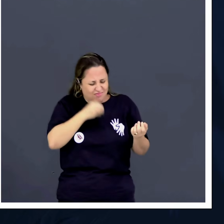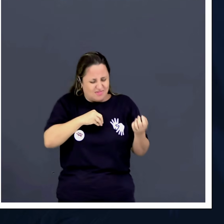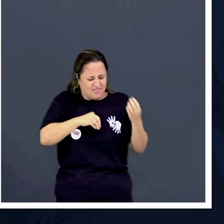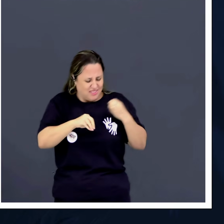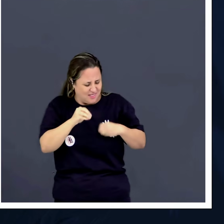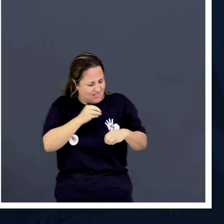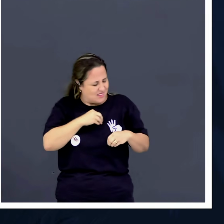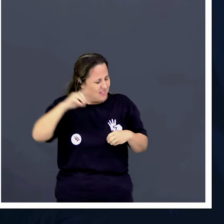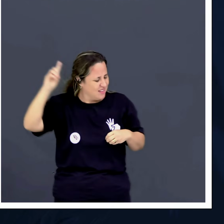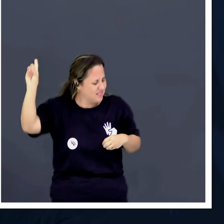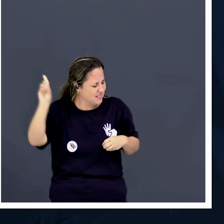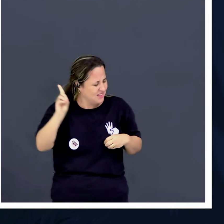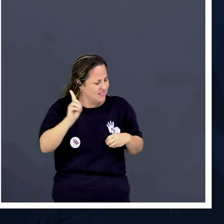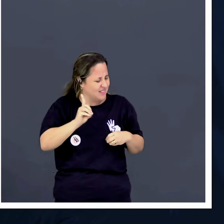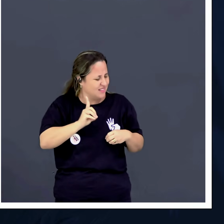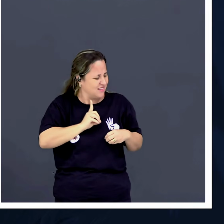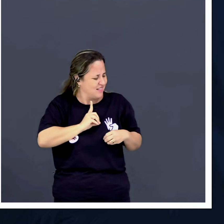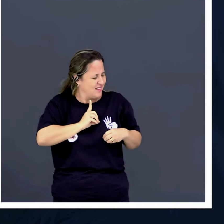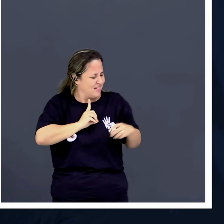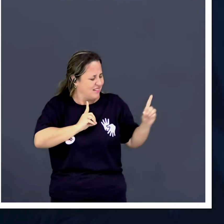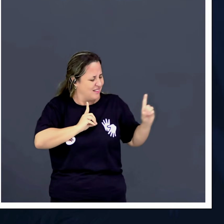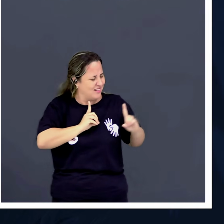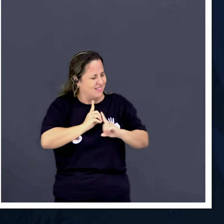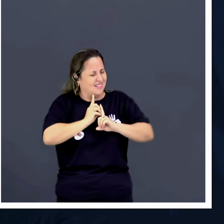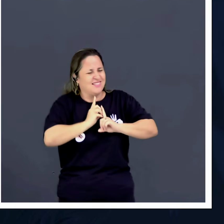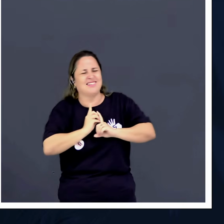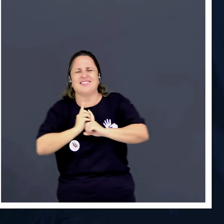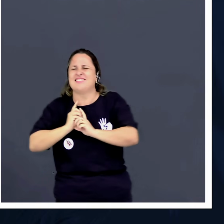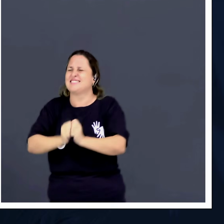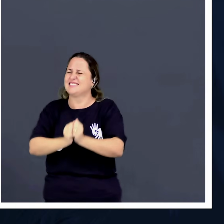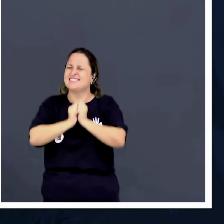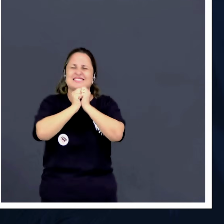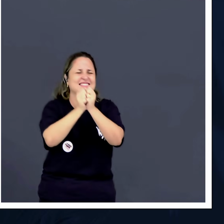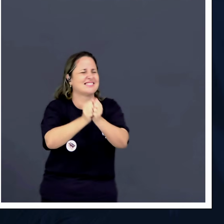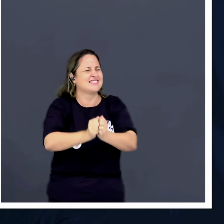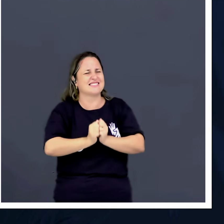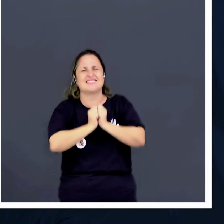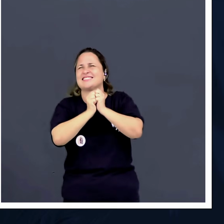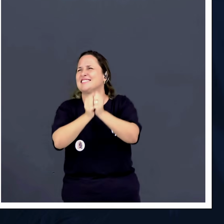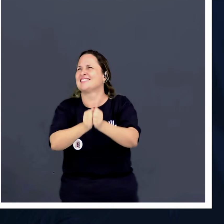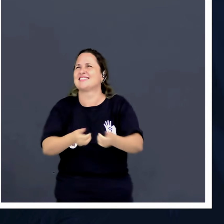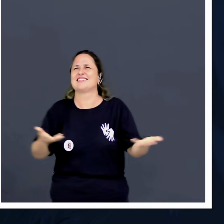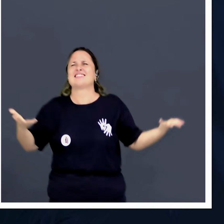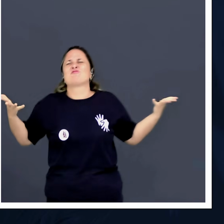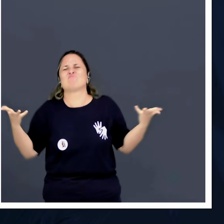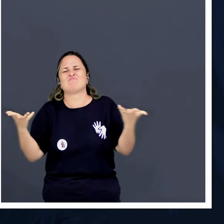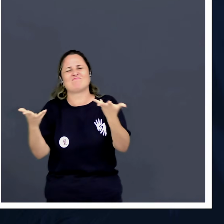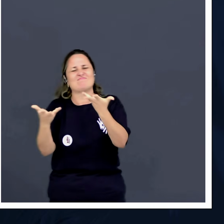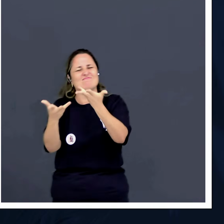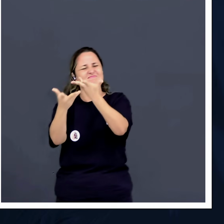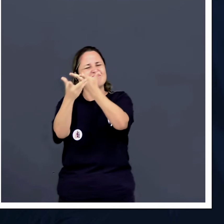Se estou fraco, me levanta, não me abandonará.